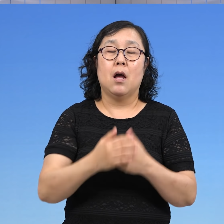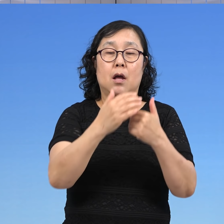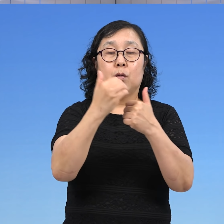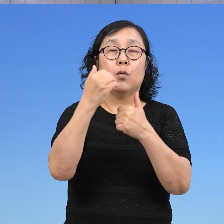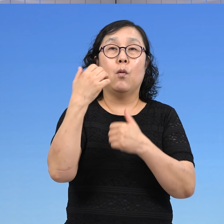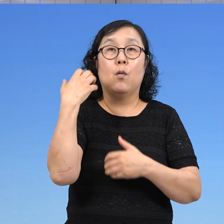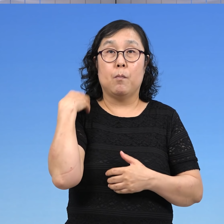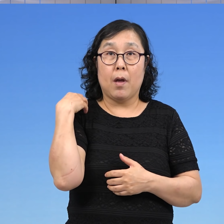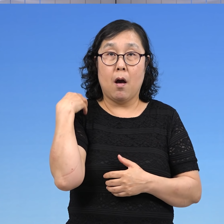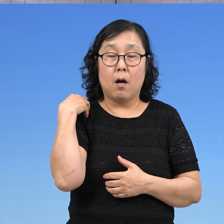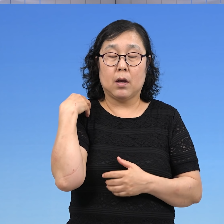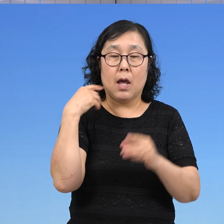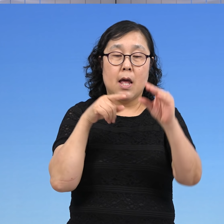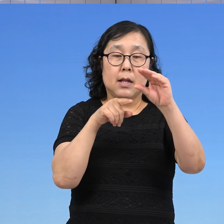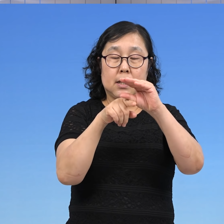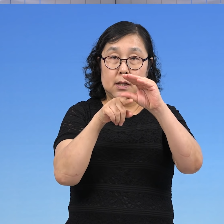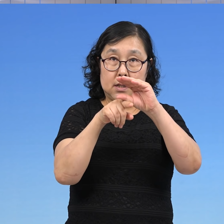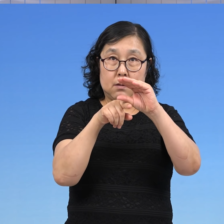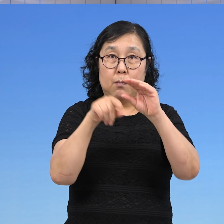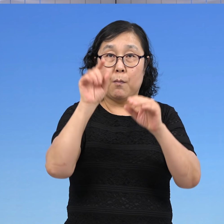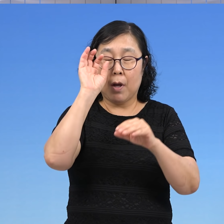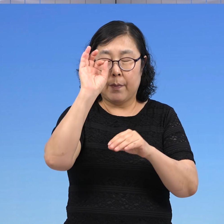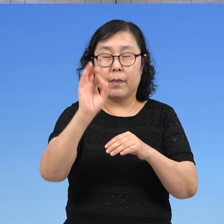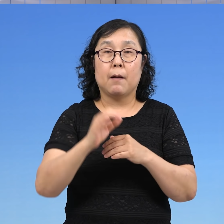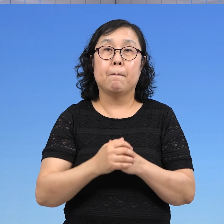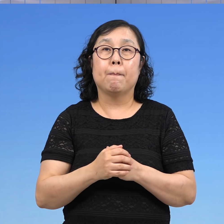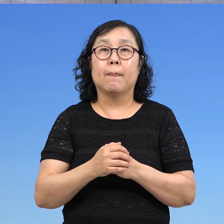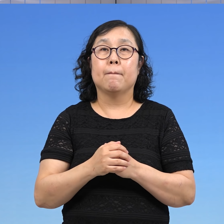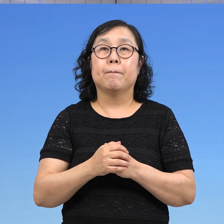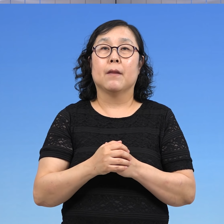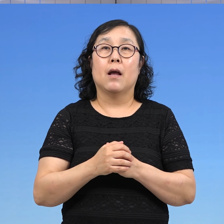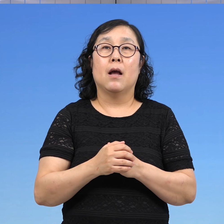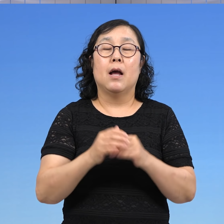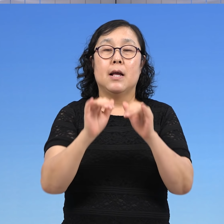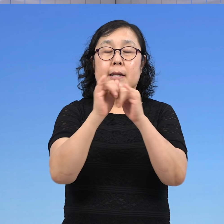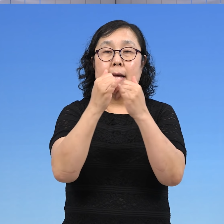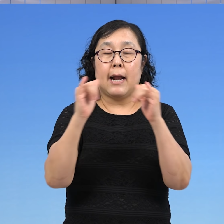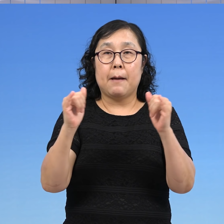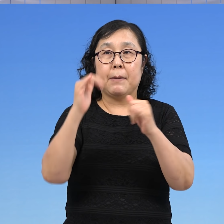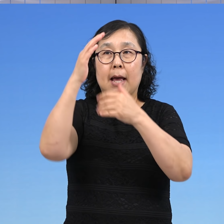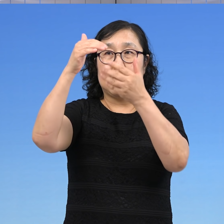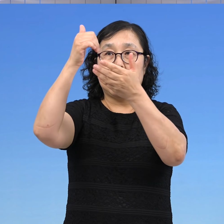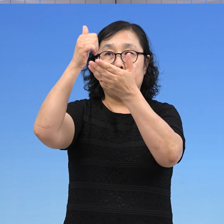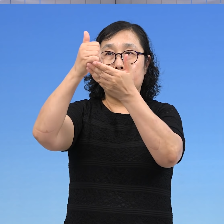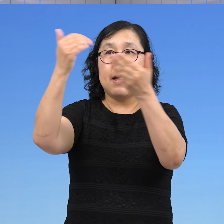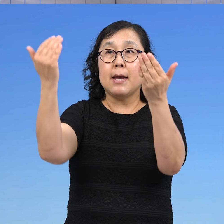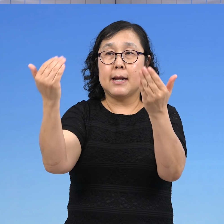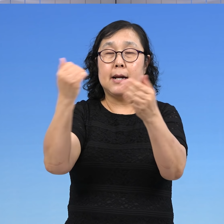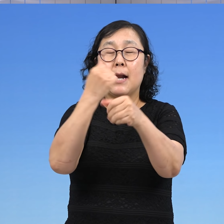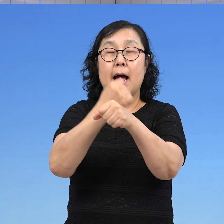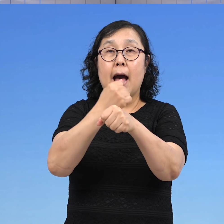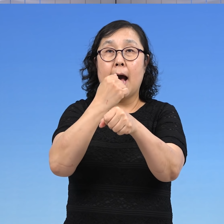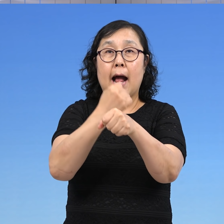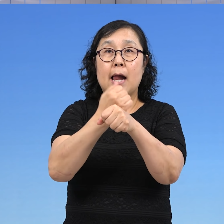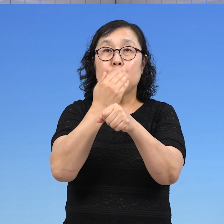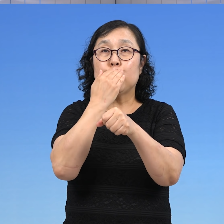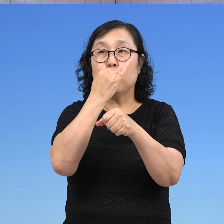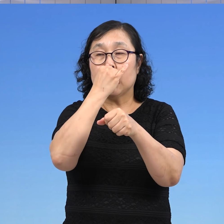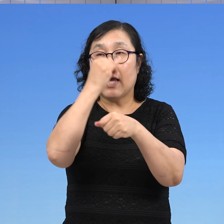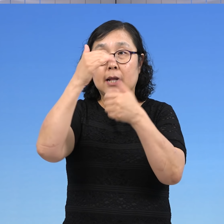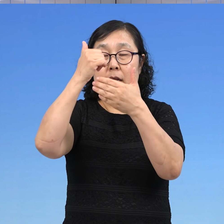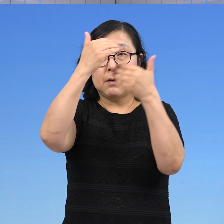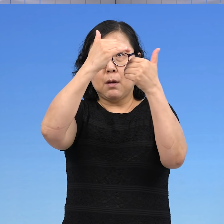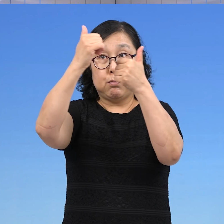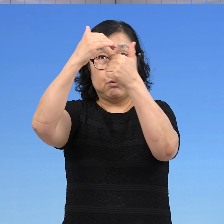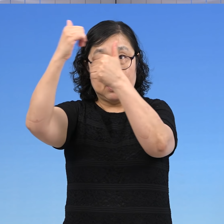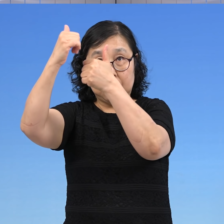이 소명 이라는 단어를 극우 사전으로 찾아보니까 요 사람이 하나님의 일을 하도록 하나님의